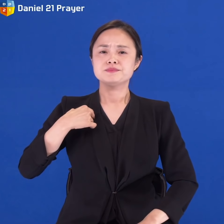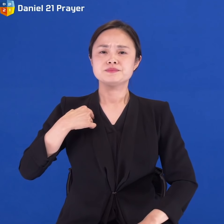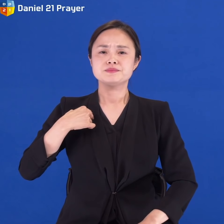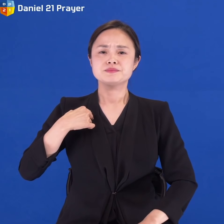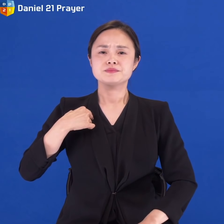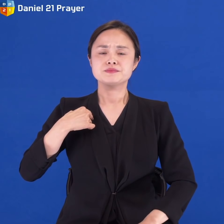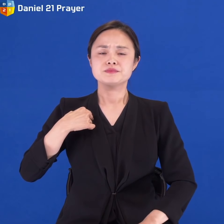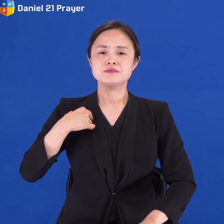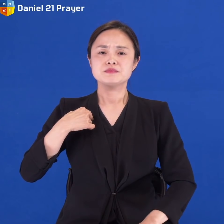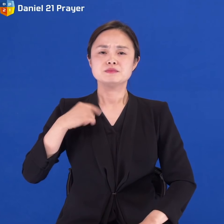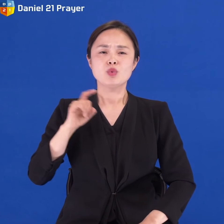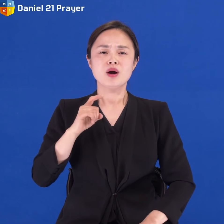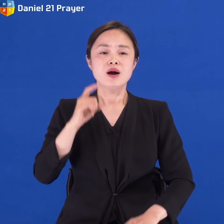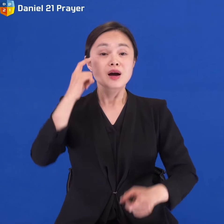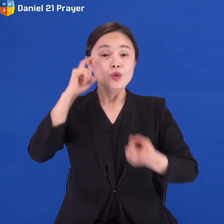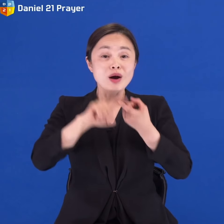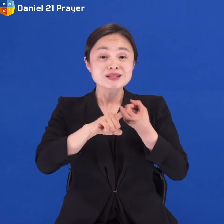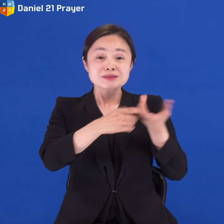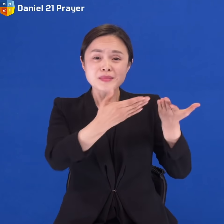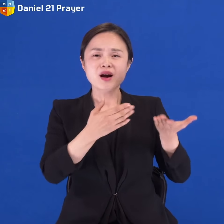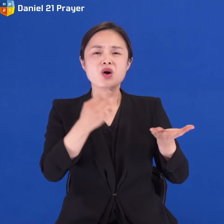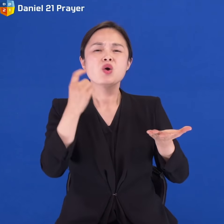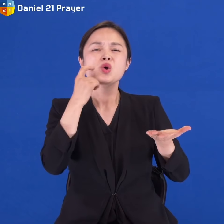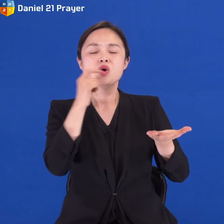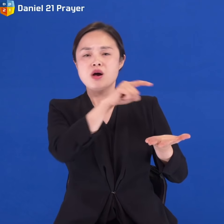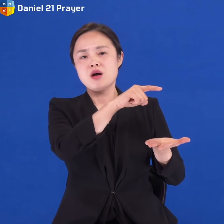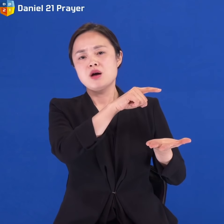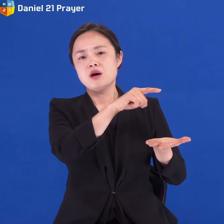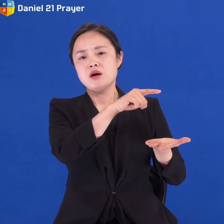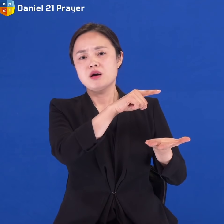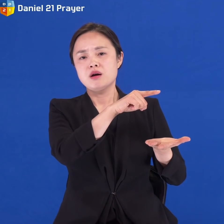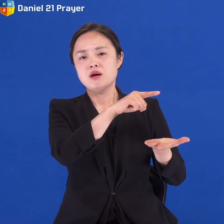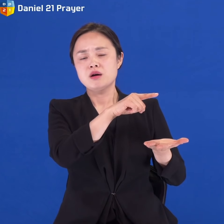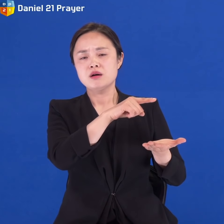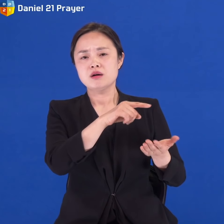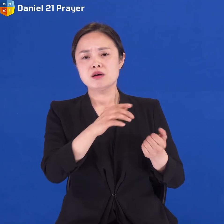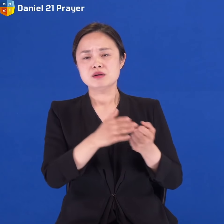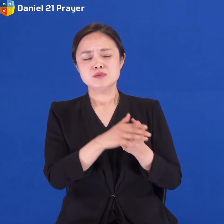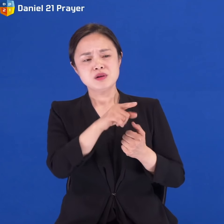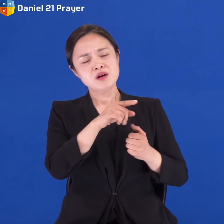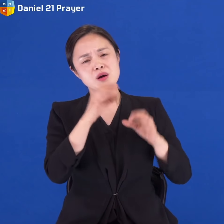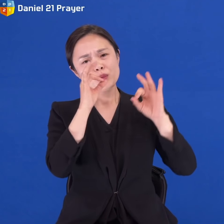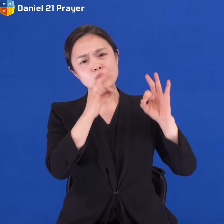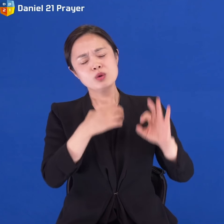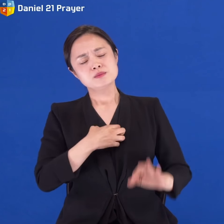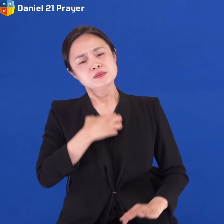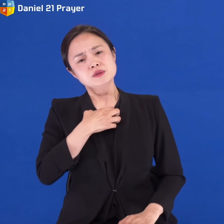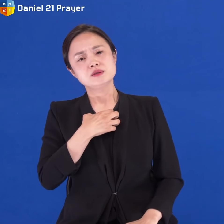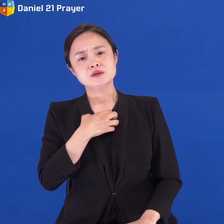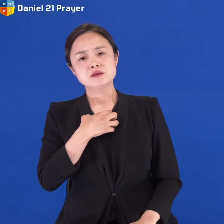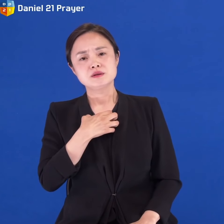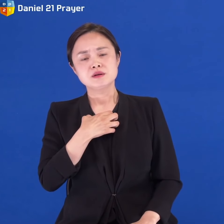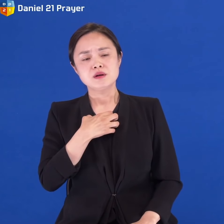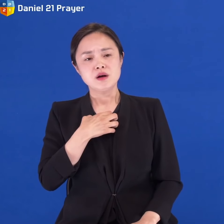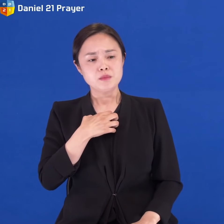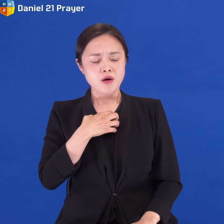저도 그랬고 여러분도 그런 때가 있지 않았나, 제 나름 생각해